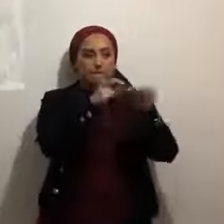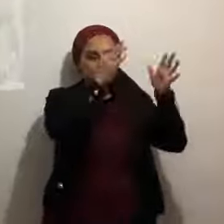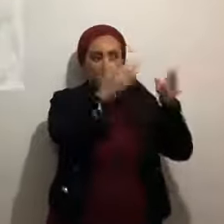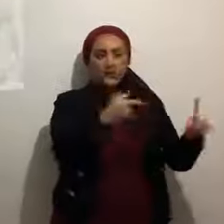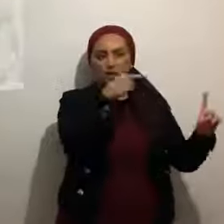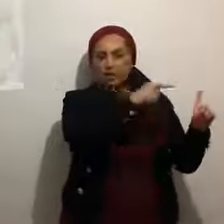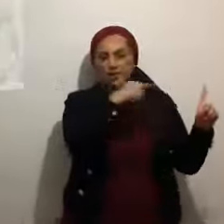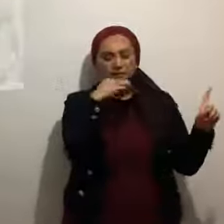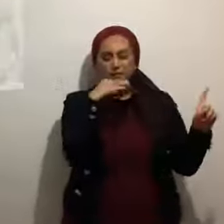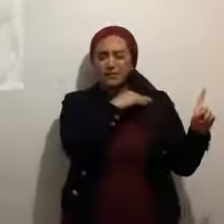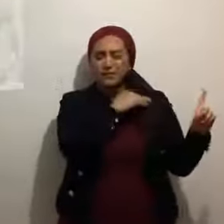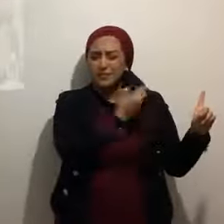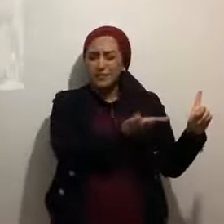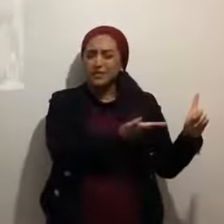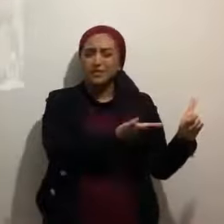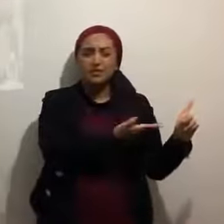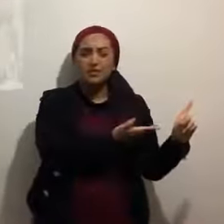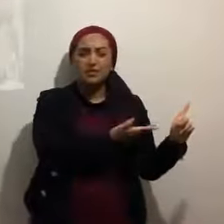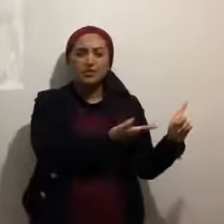falso, era un bárbaro,